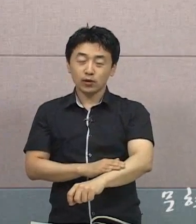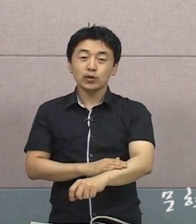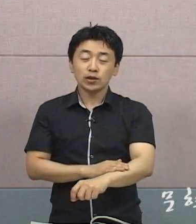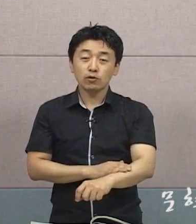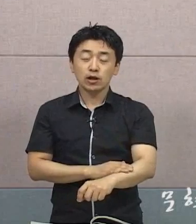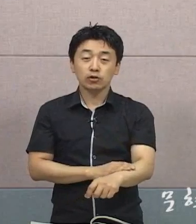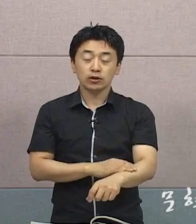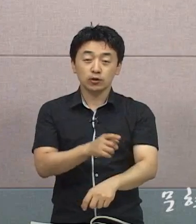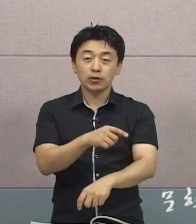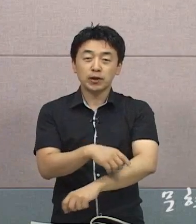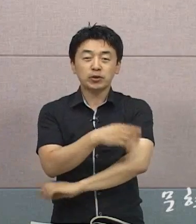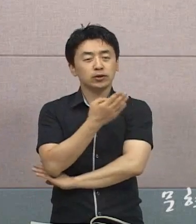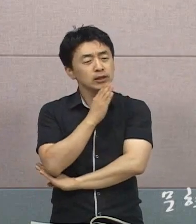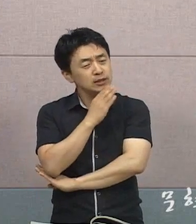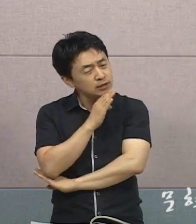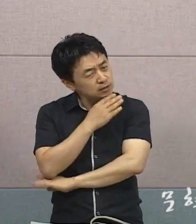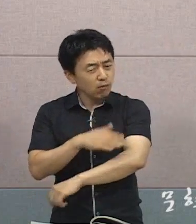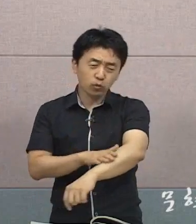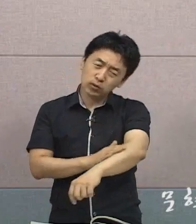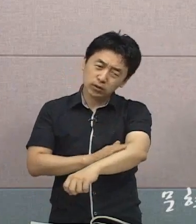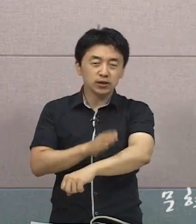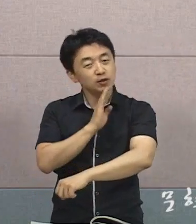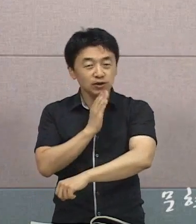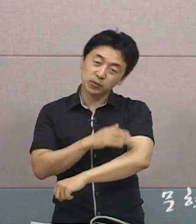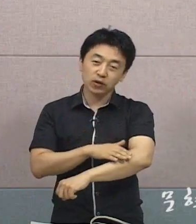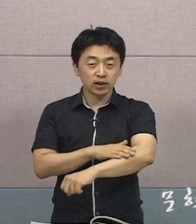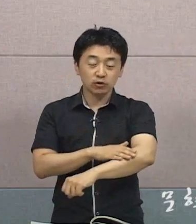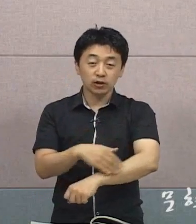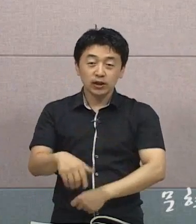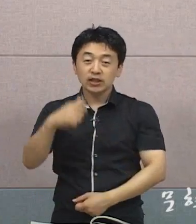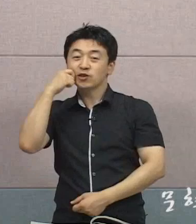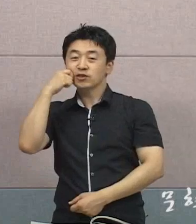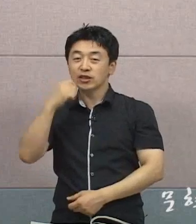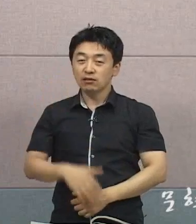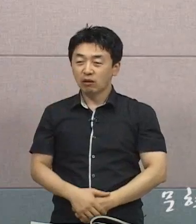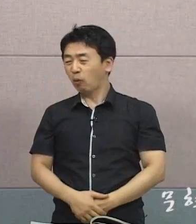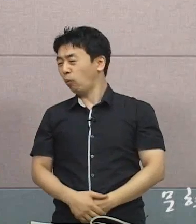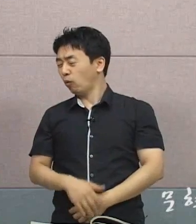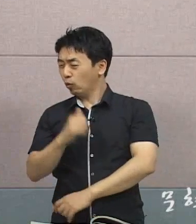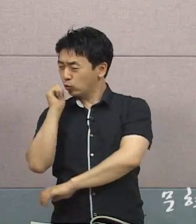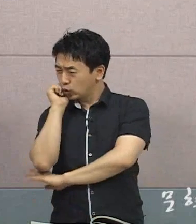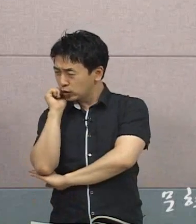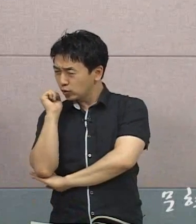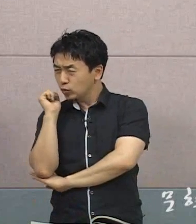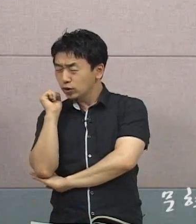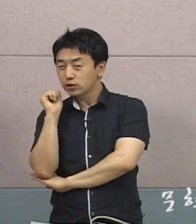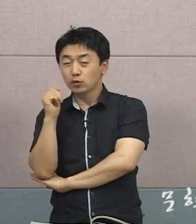이렇게 사용을 하고요. 이거 하면서 진짜? 어떻게 했지? 이런 느낌이 더 강하고요. 이거는 그냥 어떻게 했지? 이런